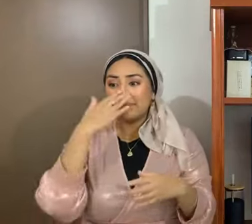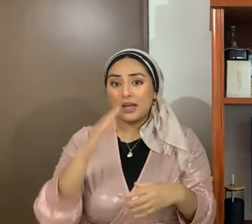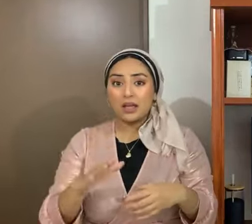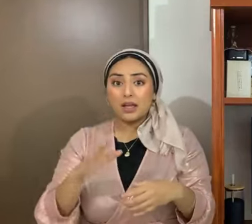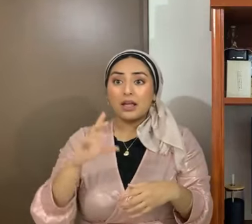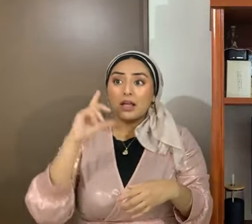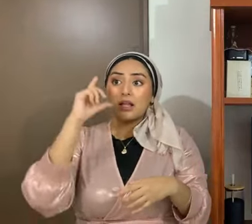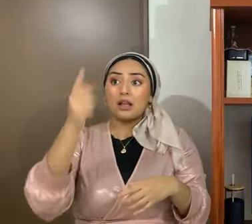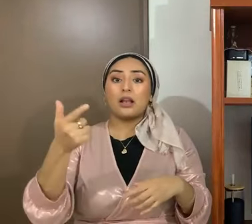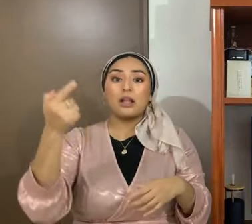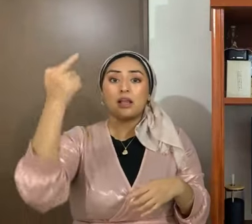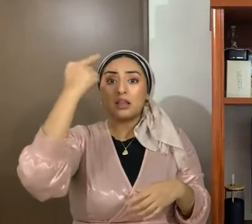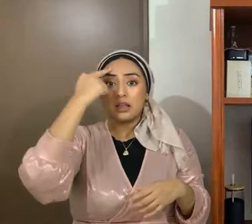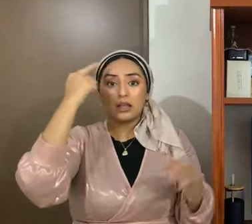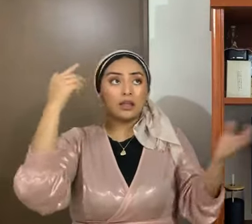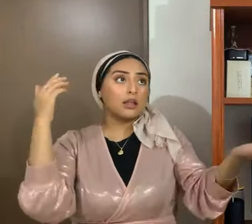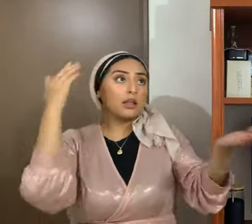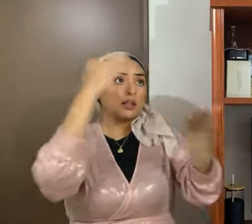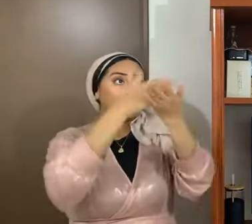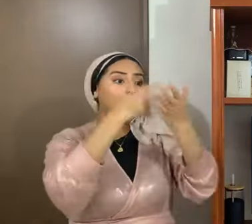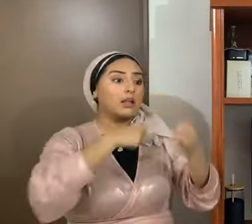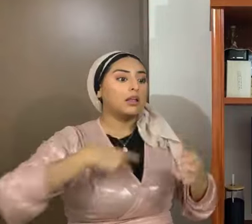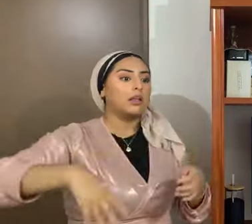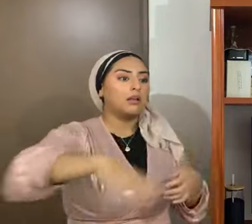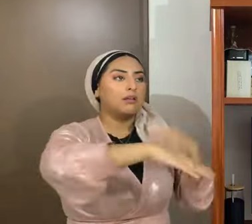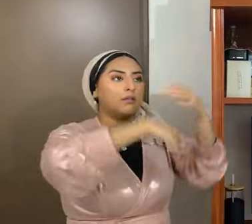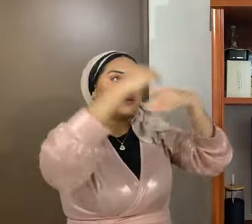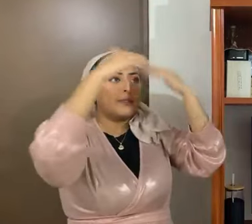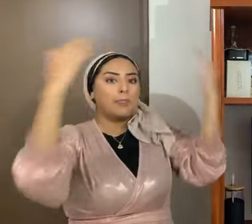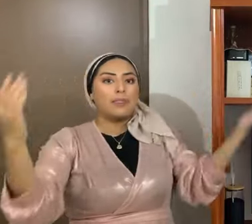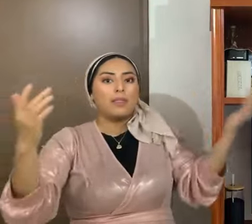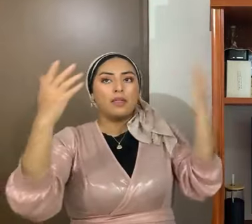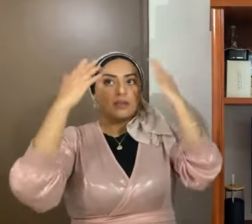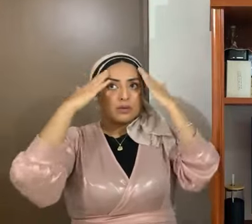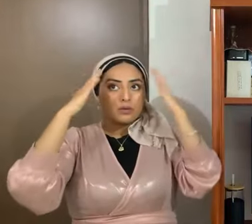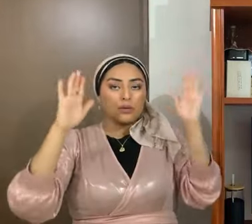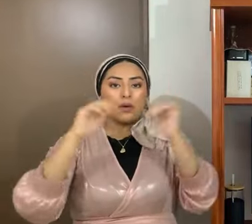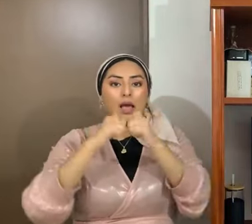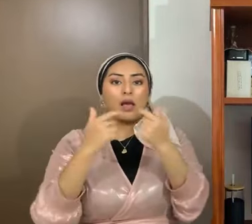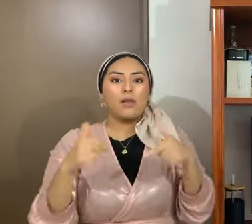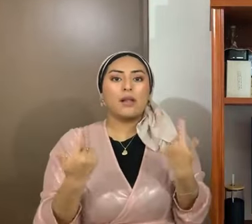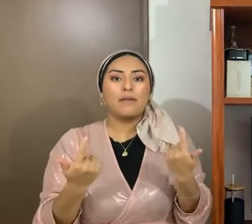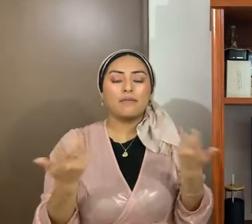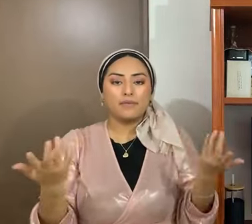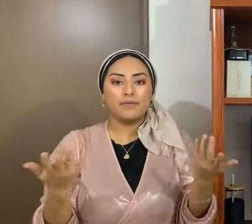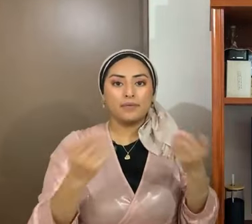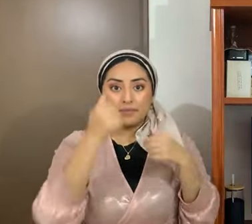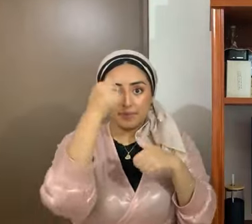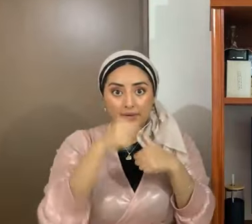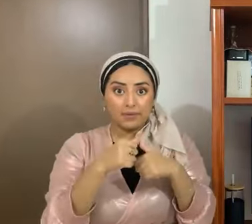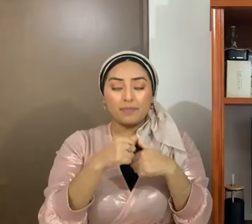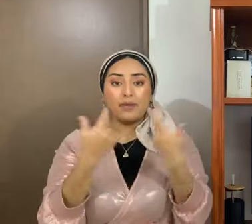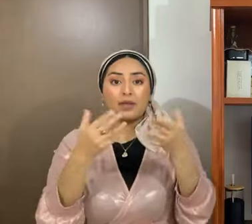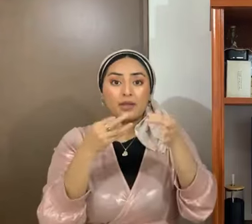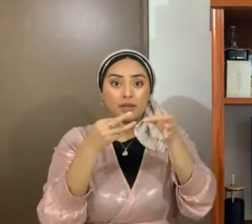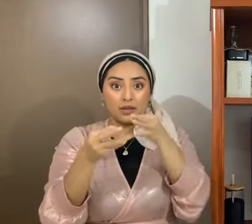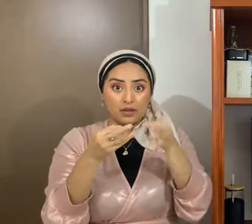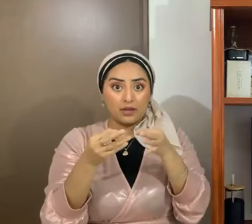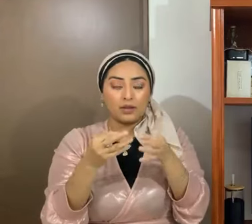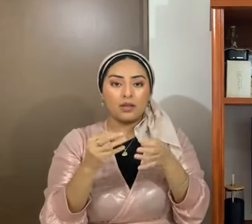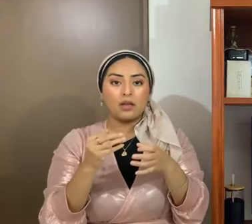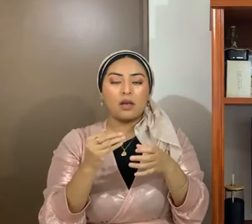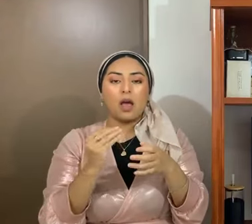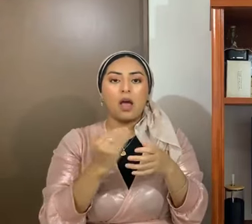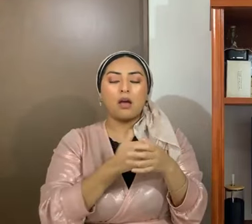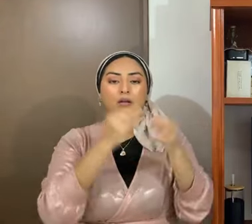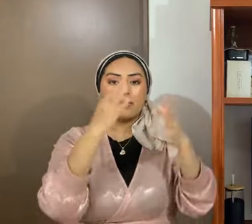y después pensar que llegaríamos al reino de los cielos sin saber cómo vivir allá. ¿Recuerdan lo que está ministrado por